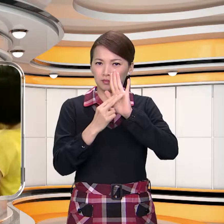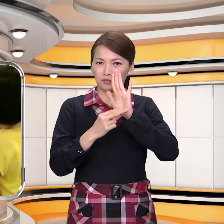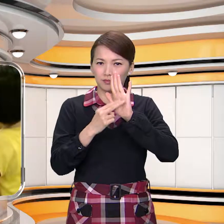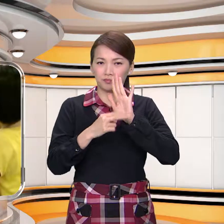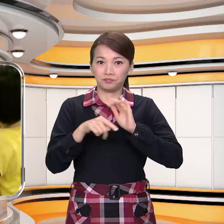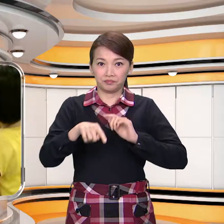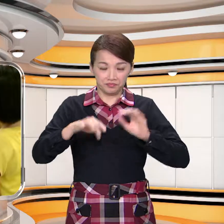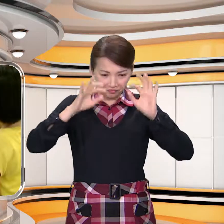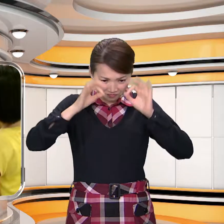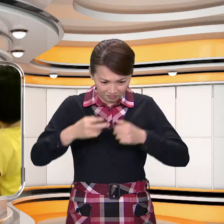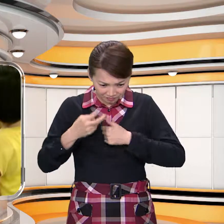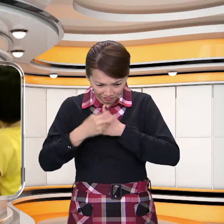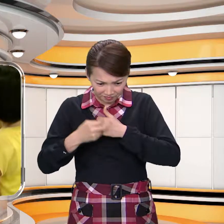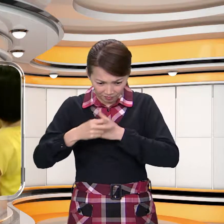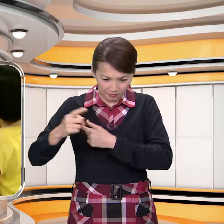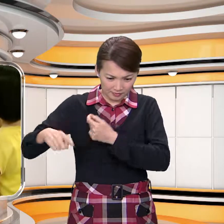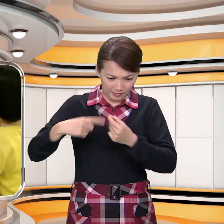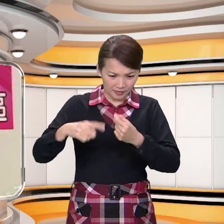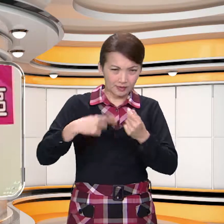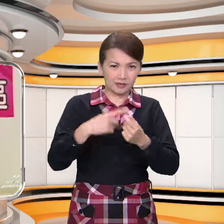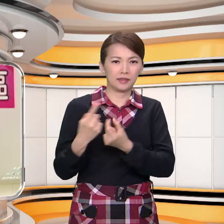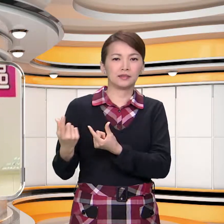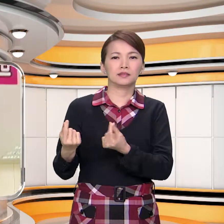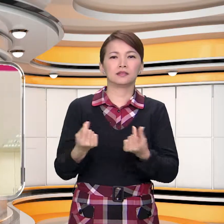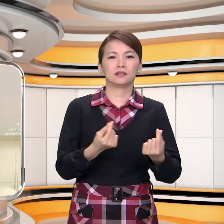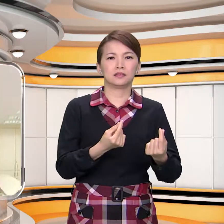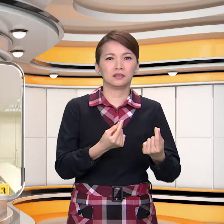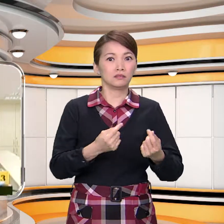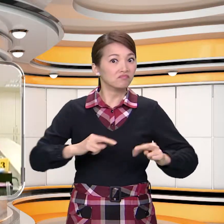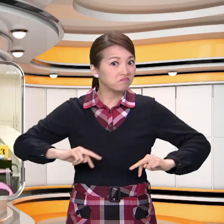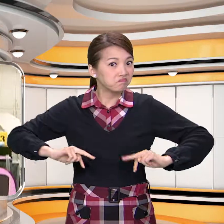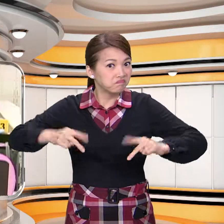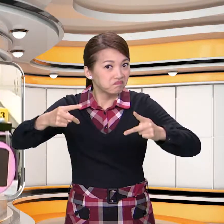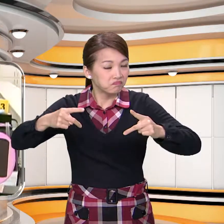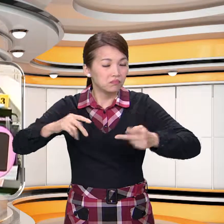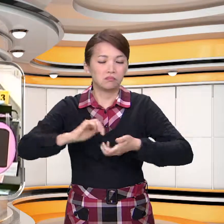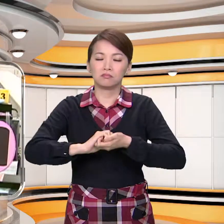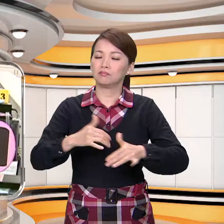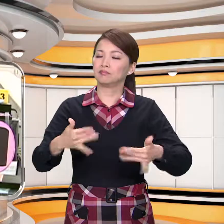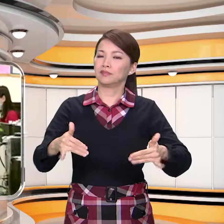强调，这是每年例行检讨工作，目前还没有定案。